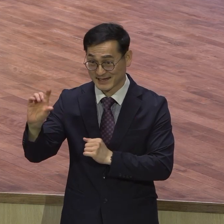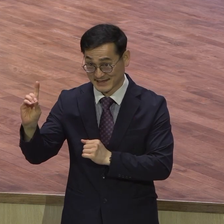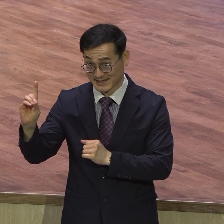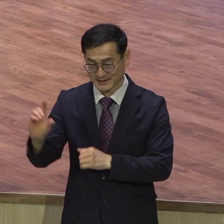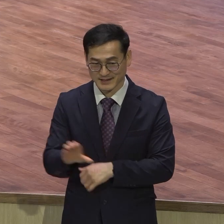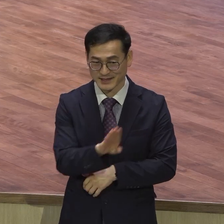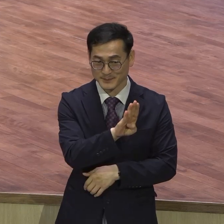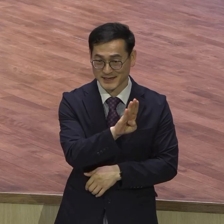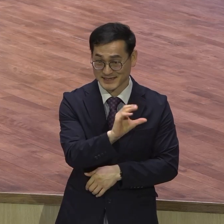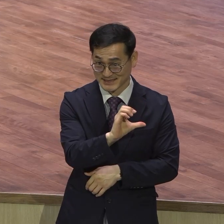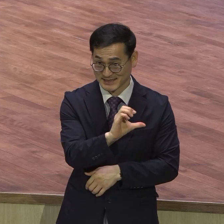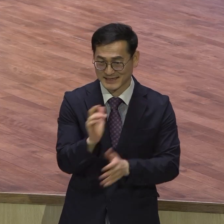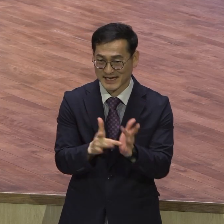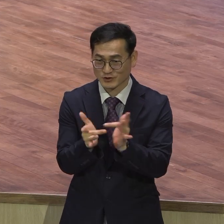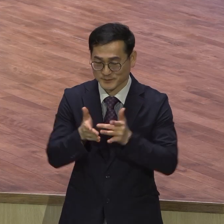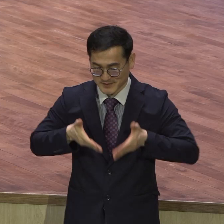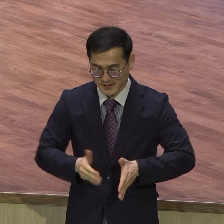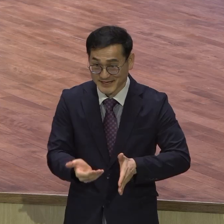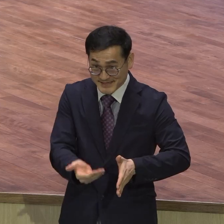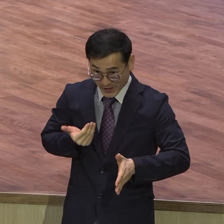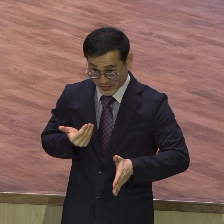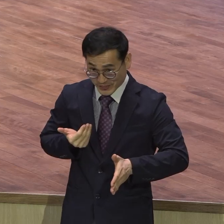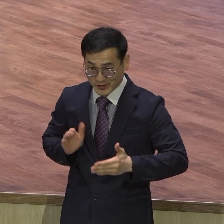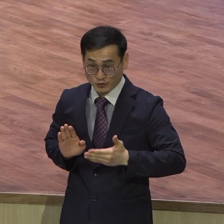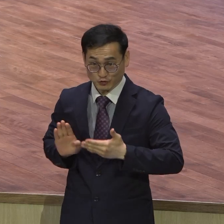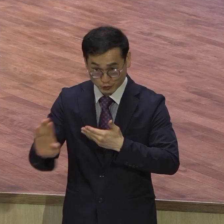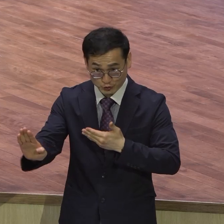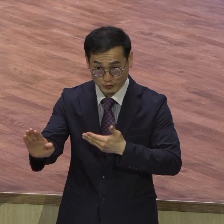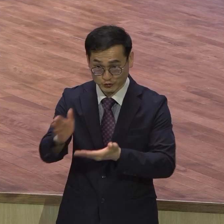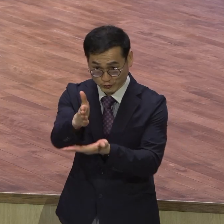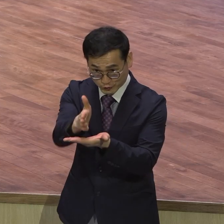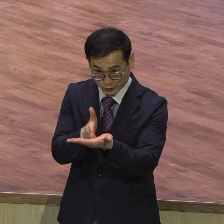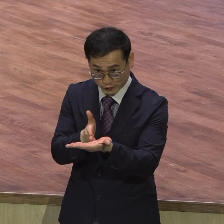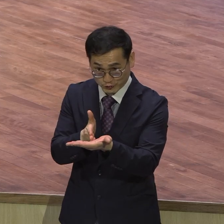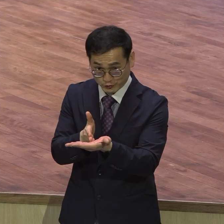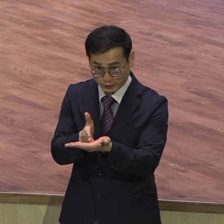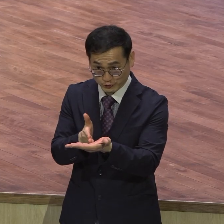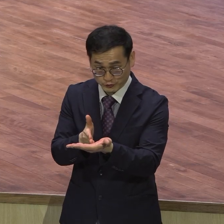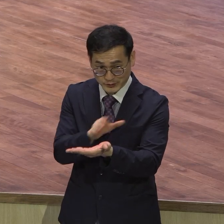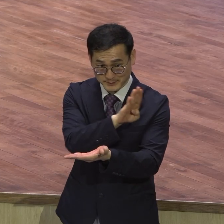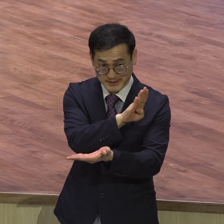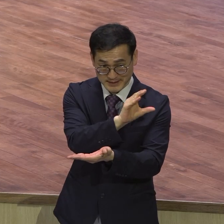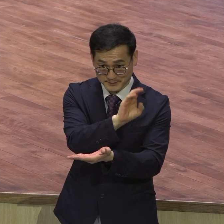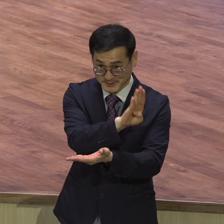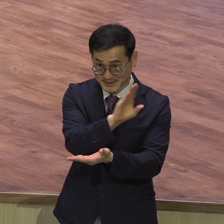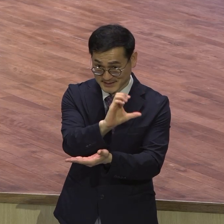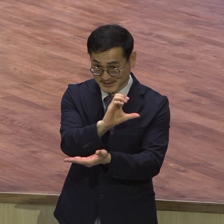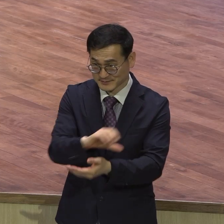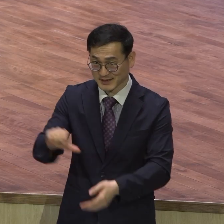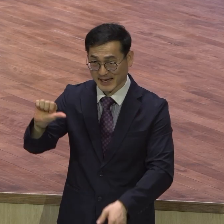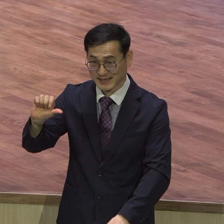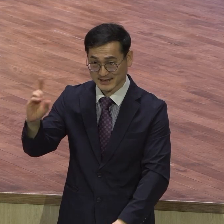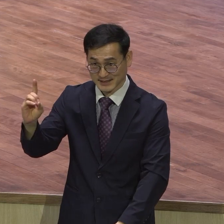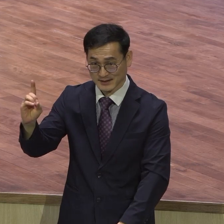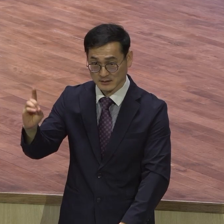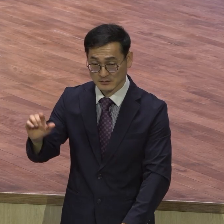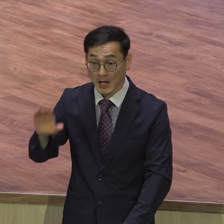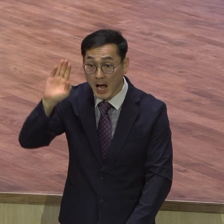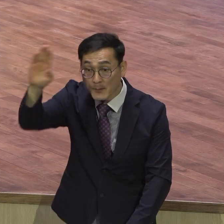BC, Before Christ, 예수님 모으시기 전. AD, 안노 도매니, 예수님 모으시기 전. 예수님 모으시기 후 이래 나오는데 지금 어떻게 역사가